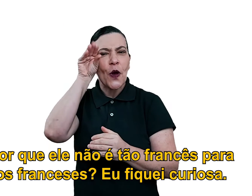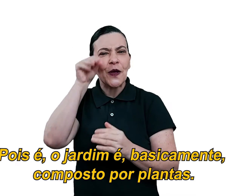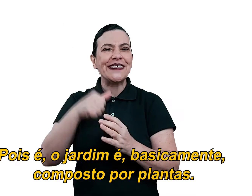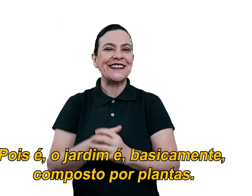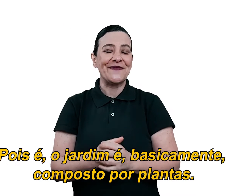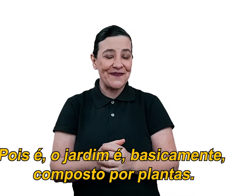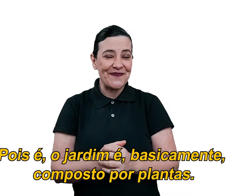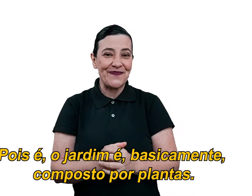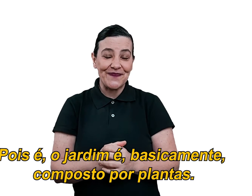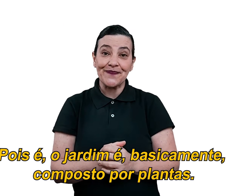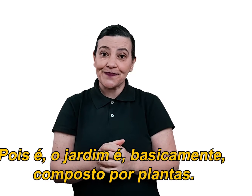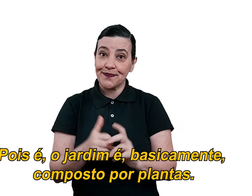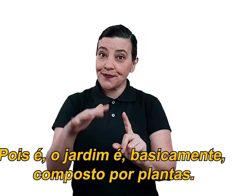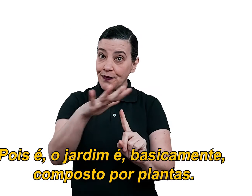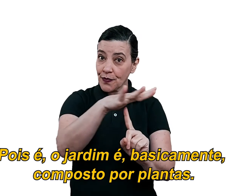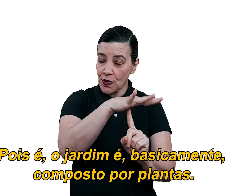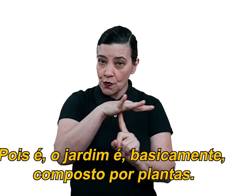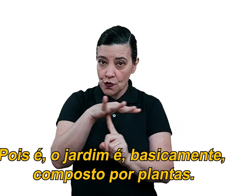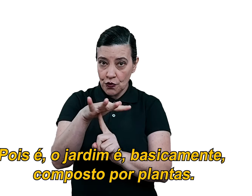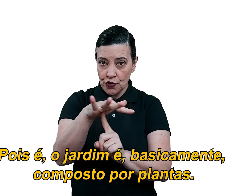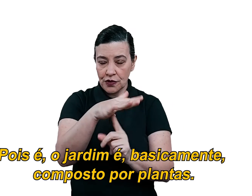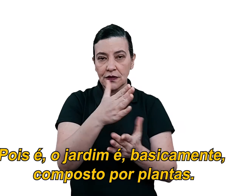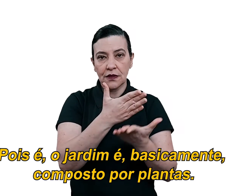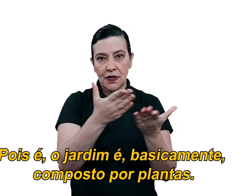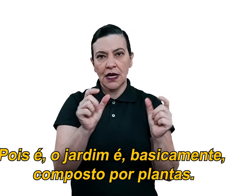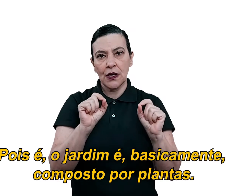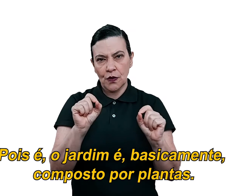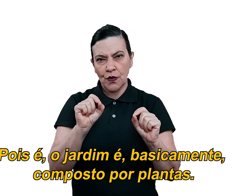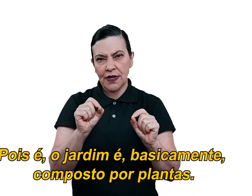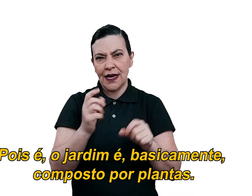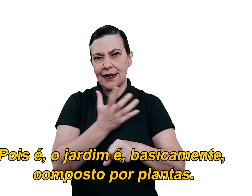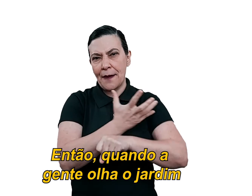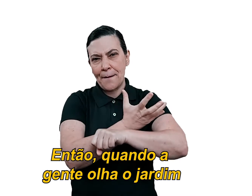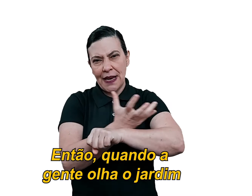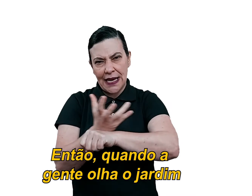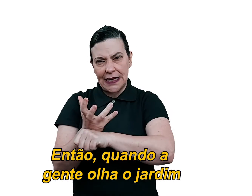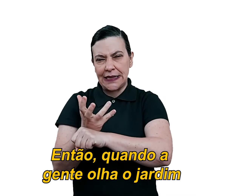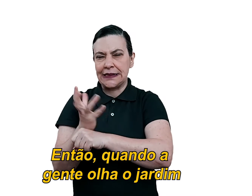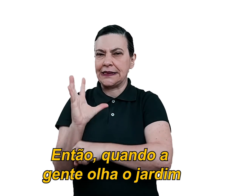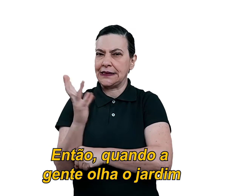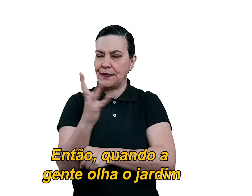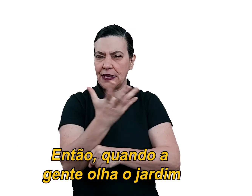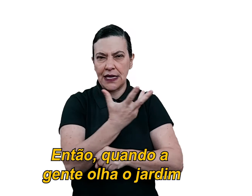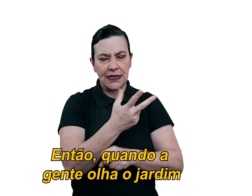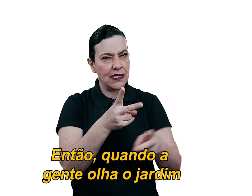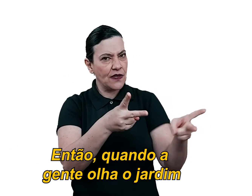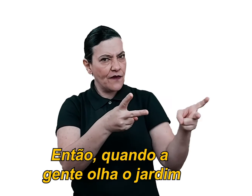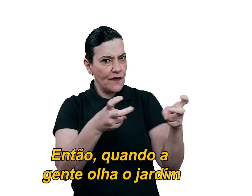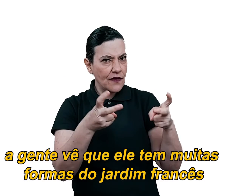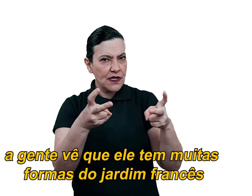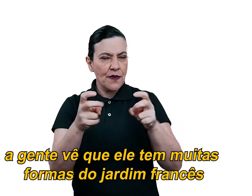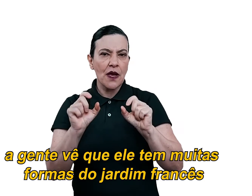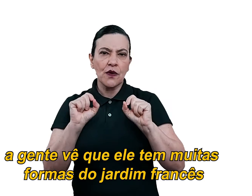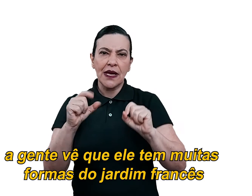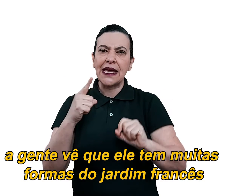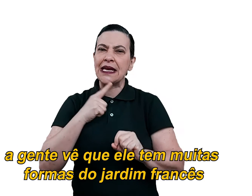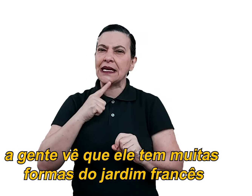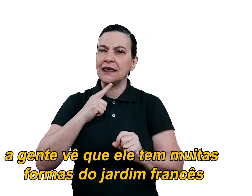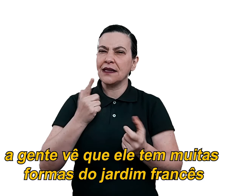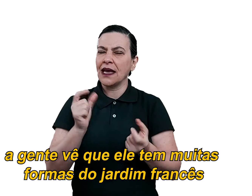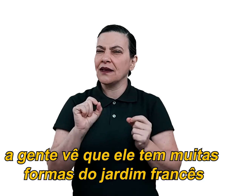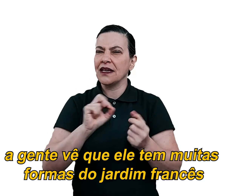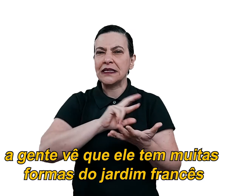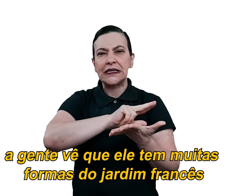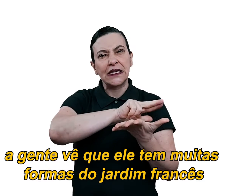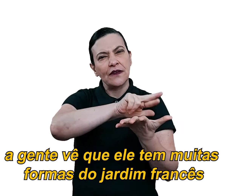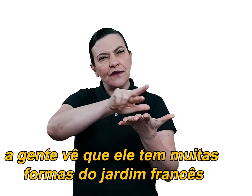curiosa. É bem, assim, um jardim, ele é basicamente composto por plantas, né? Então, quando a gente olha o jardim, a gente vê que ele tem